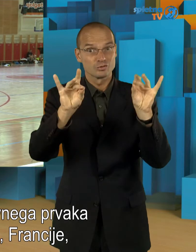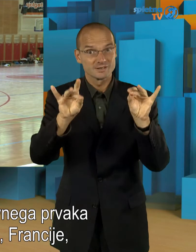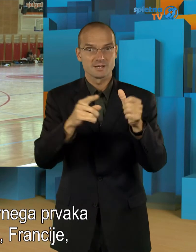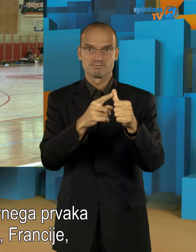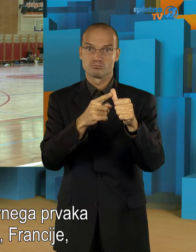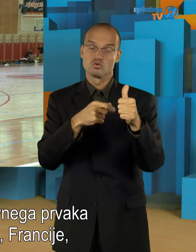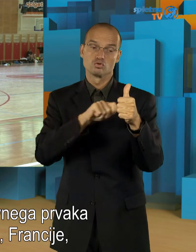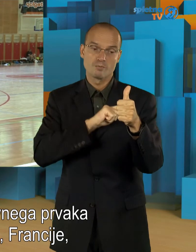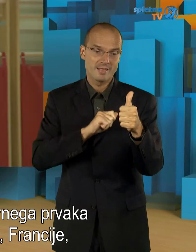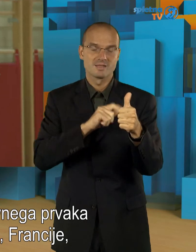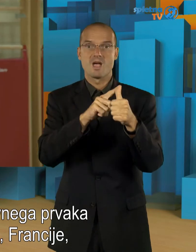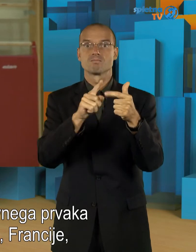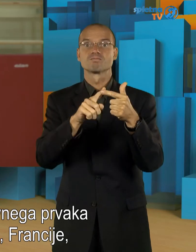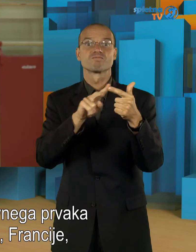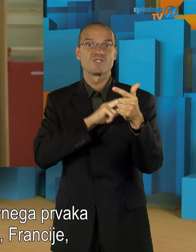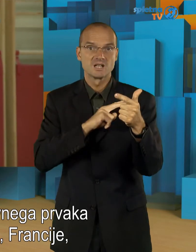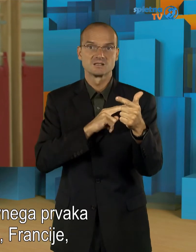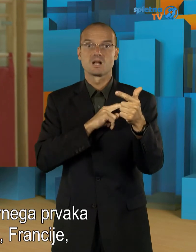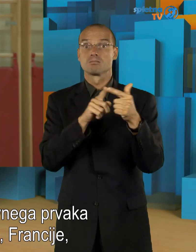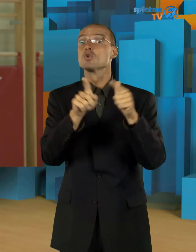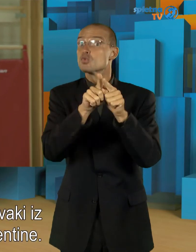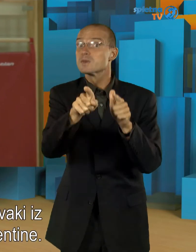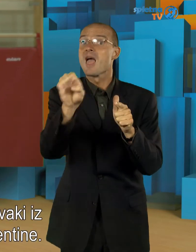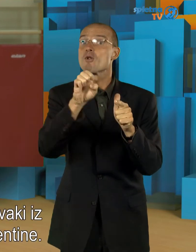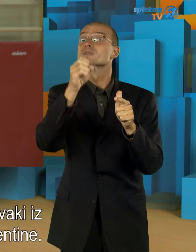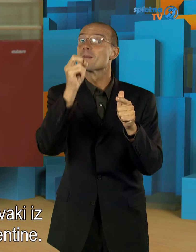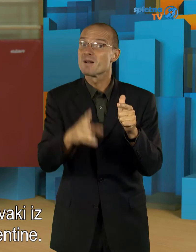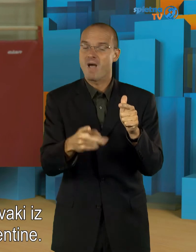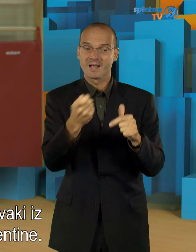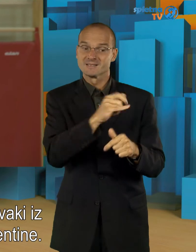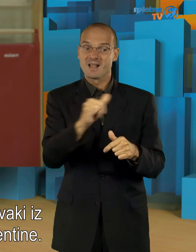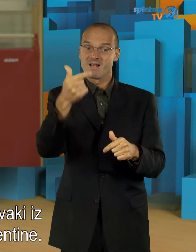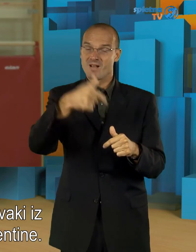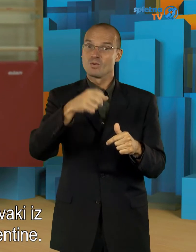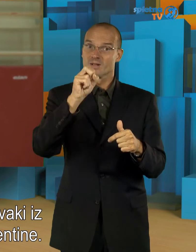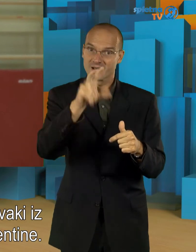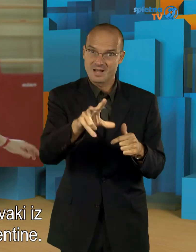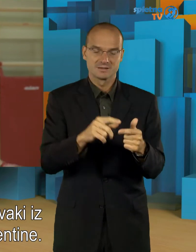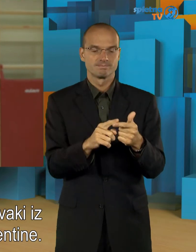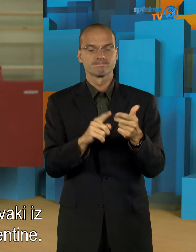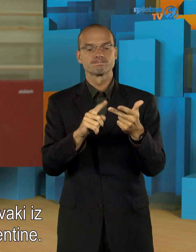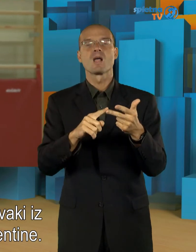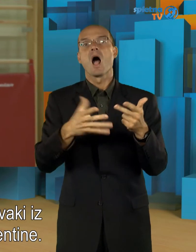2010, Španije, Francije, ki so evropski prvaki iz leta 2013, in Argentine.